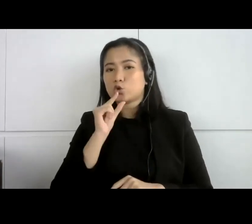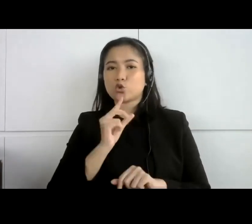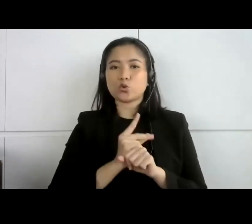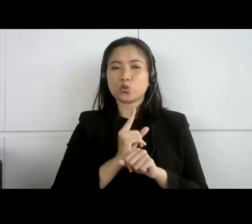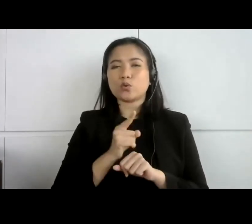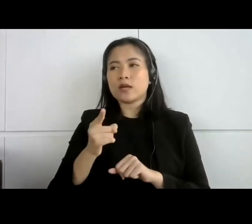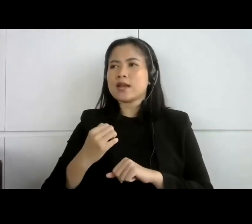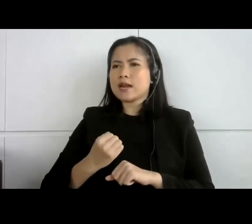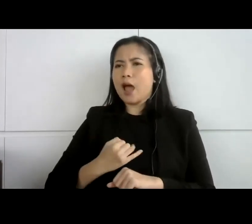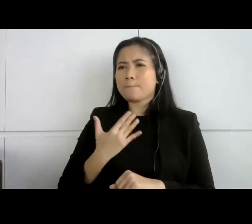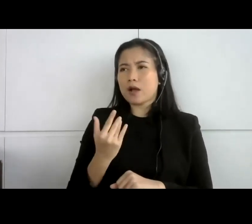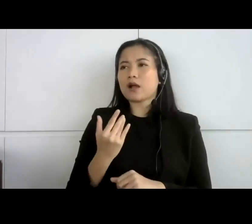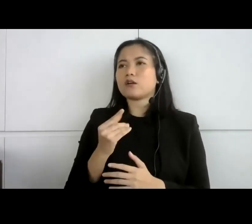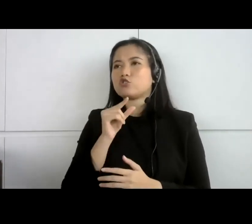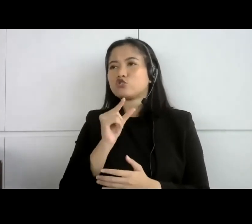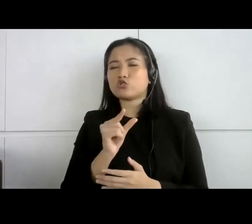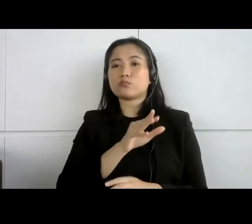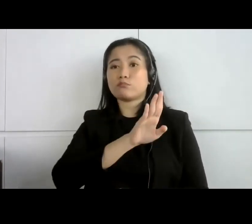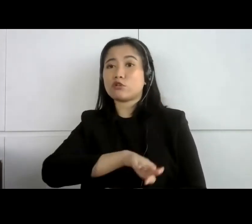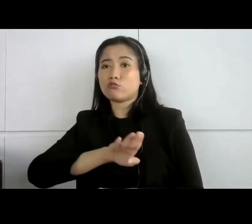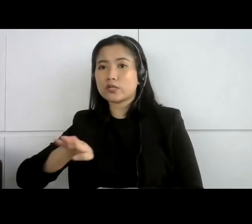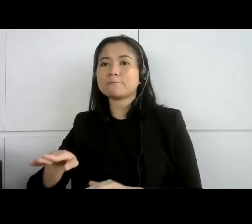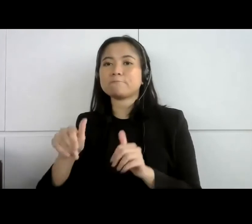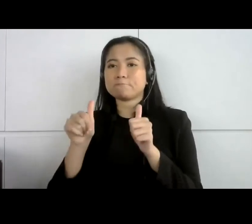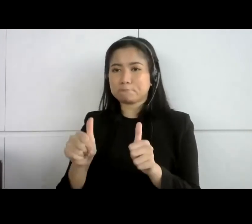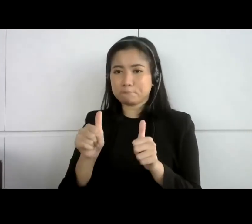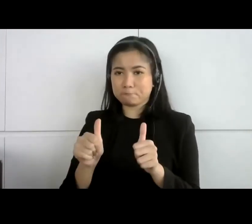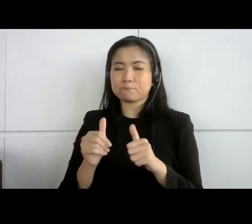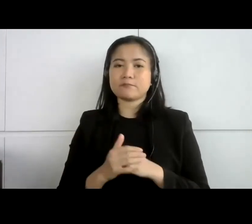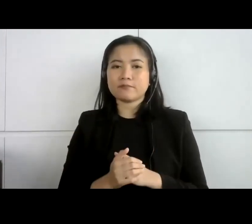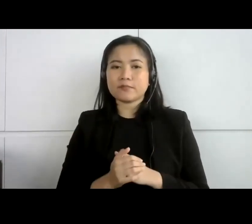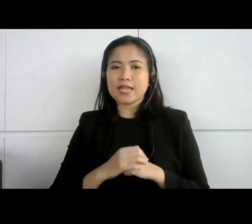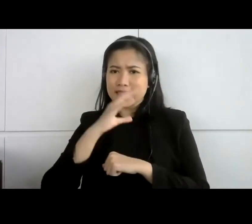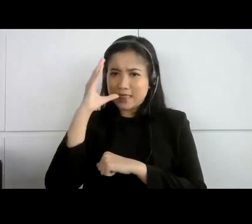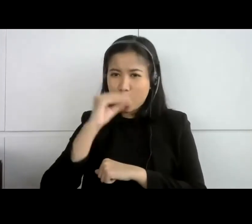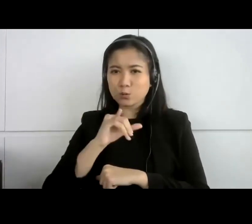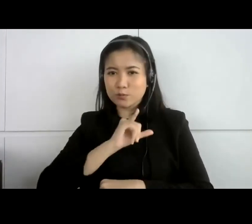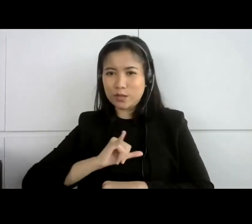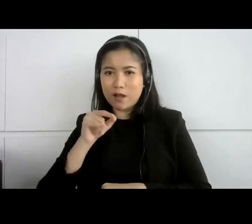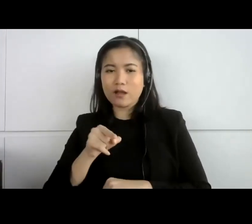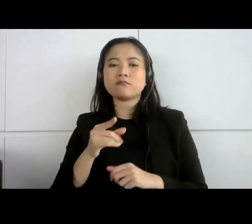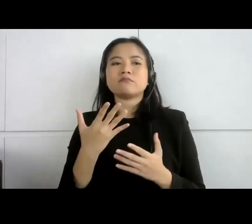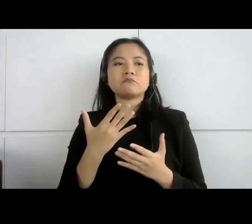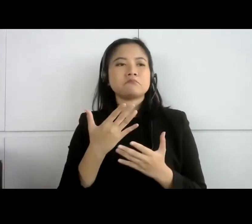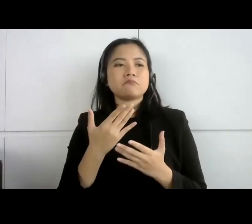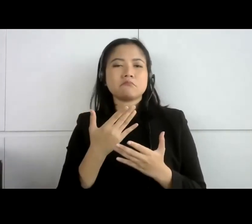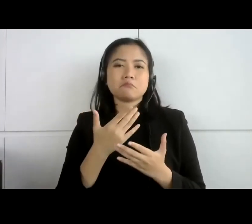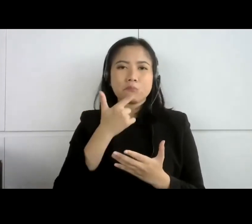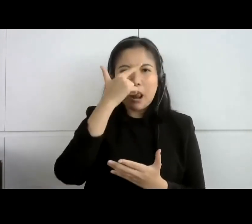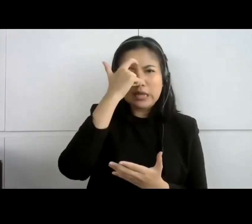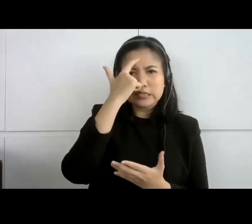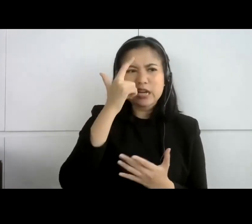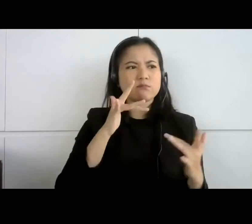dampaknya sangat-sangat baik bagi peserta didik. Sebagaimana yang kita ketahui bersama, pembelajaran BDR di masa pandemi ini memiliki